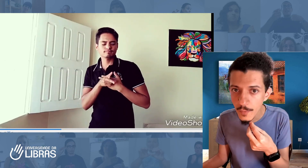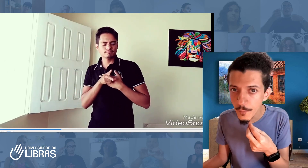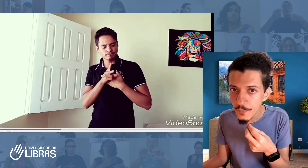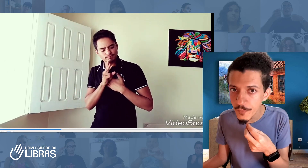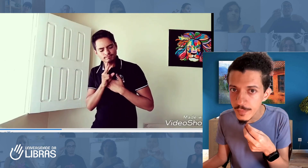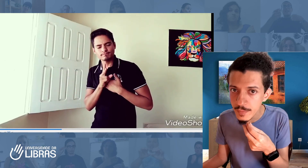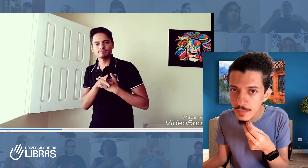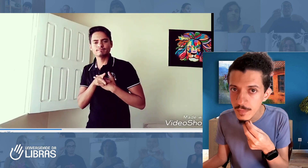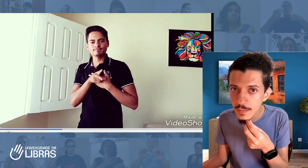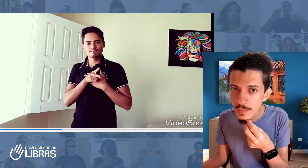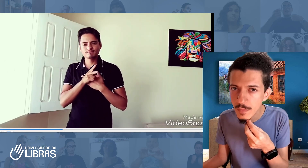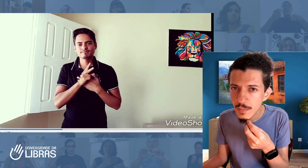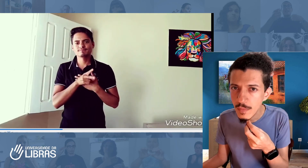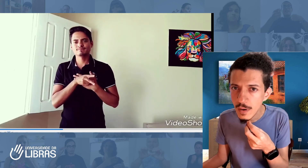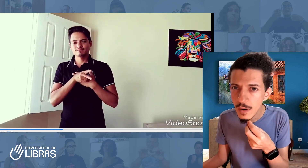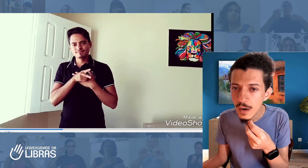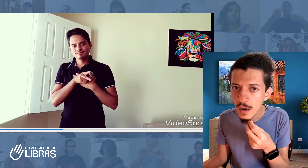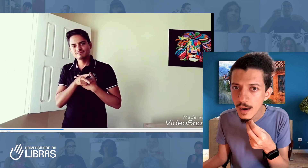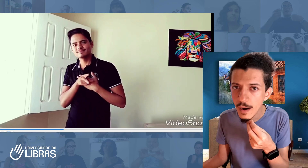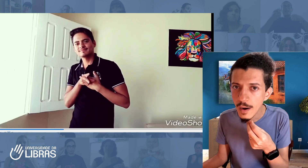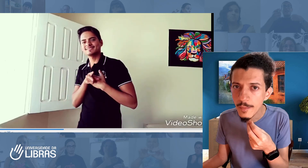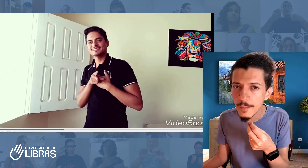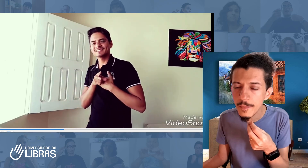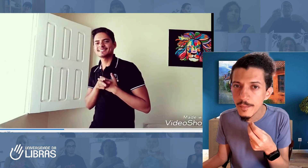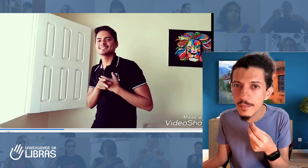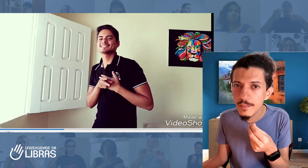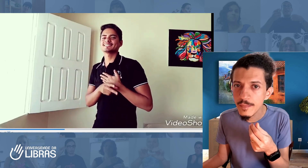Vai sempre estar